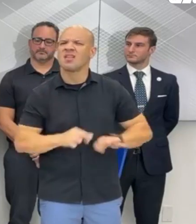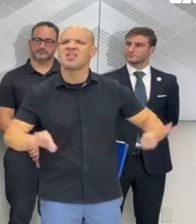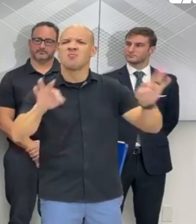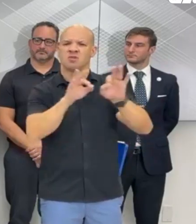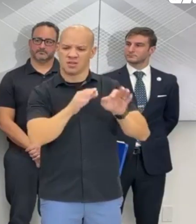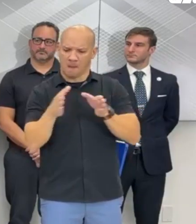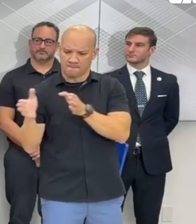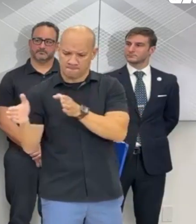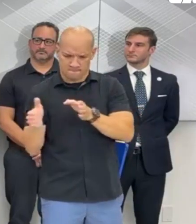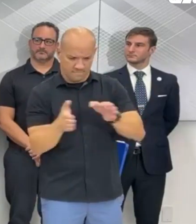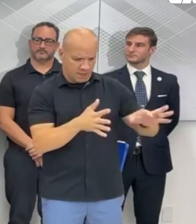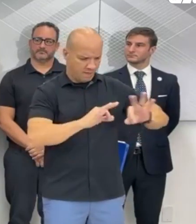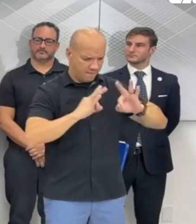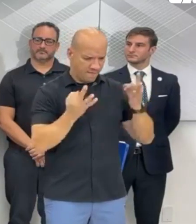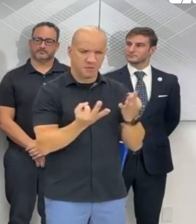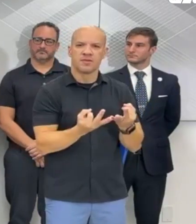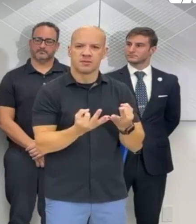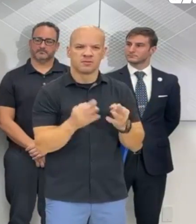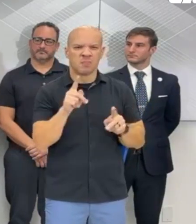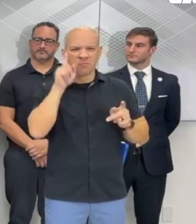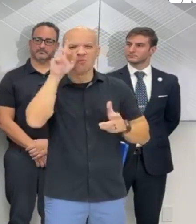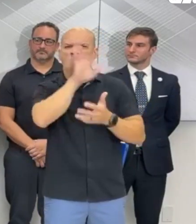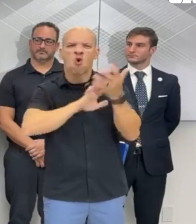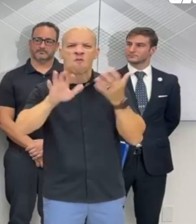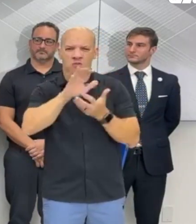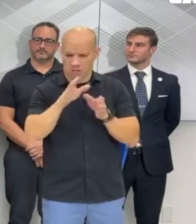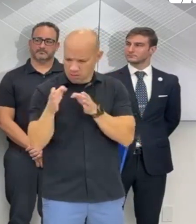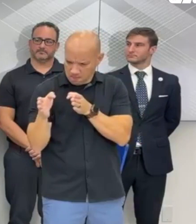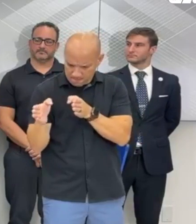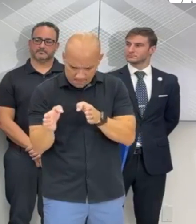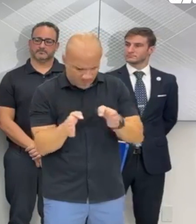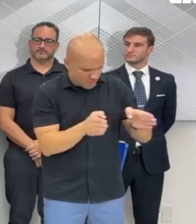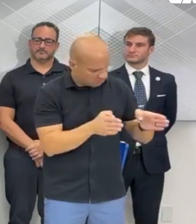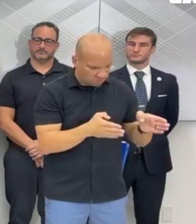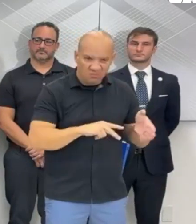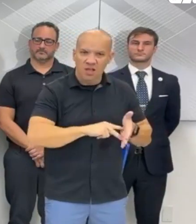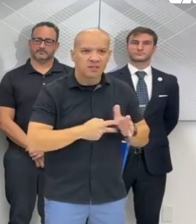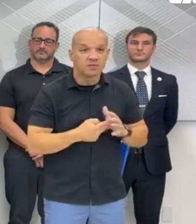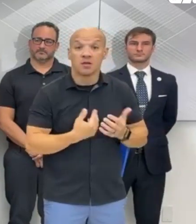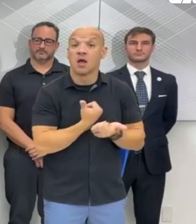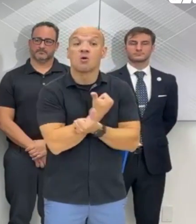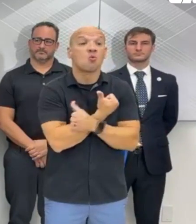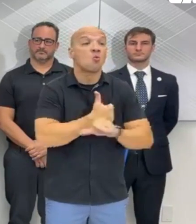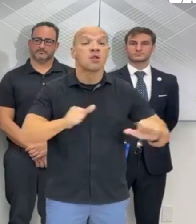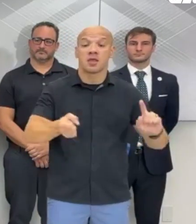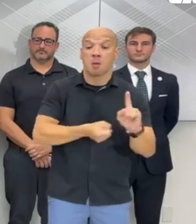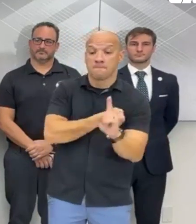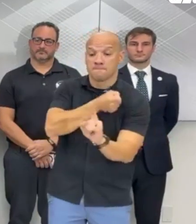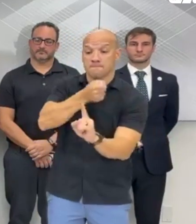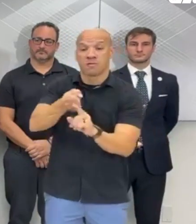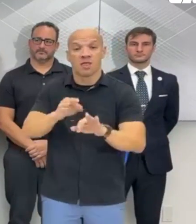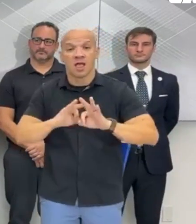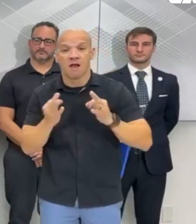se enredan como que en esto, como que ¿qué es un plan? Mira, todo lo que fue una dificultad en tu familia, tú como individuo, en